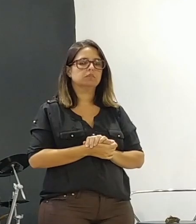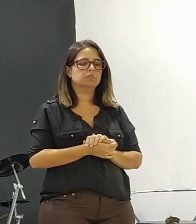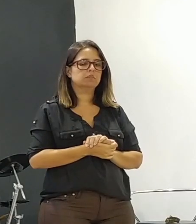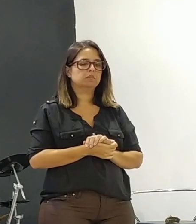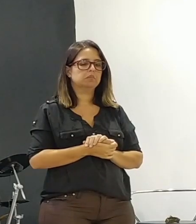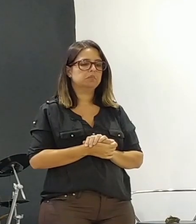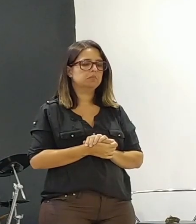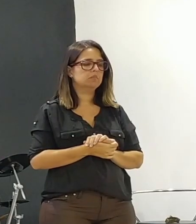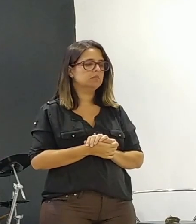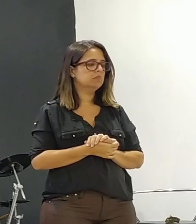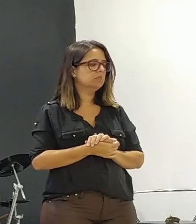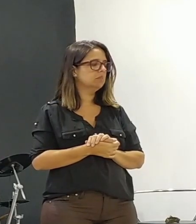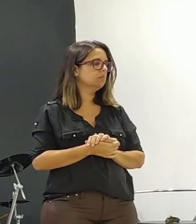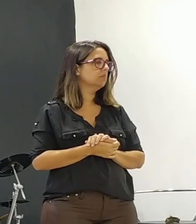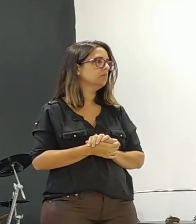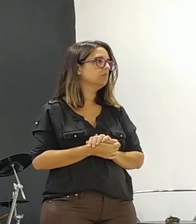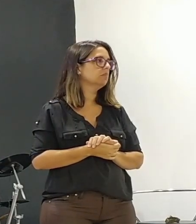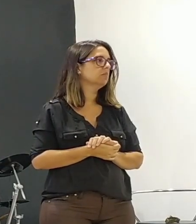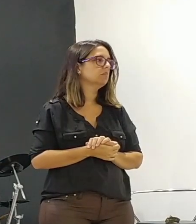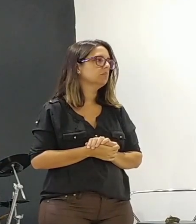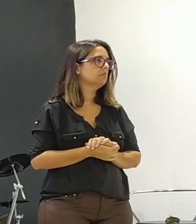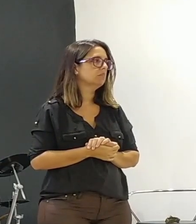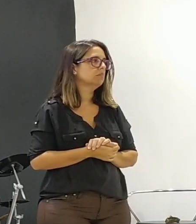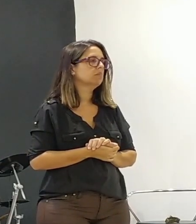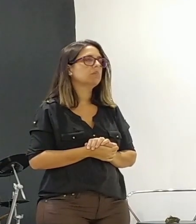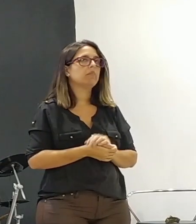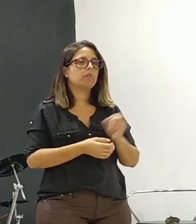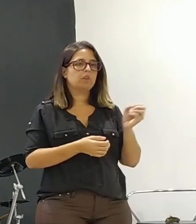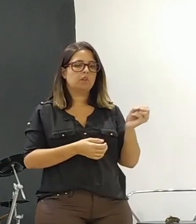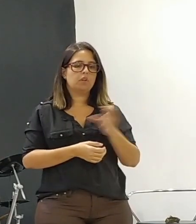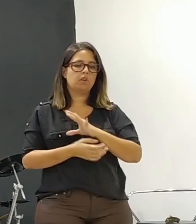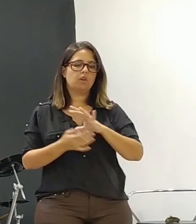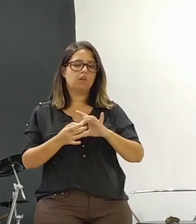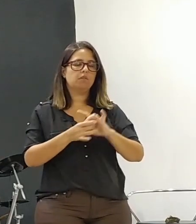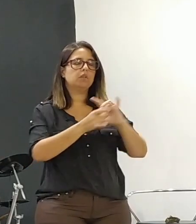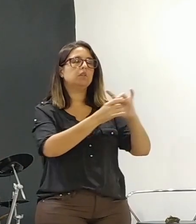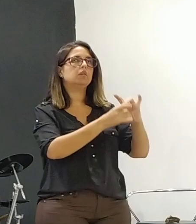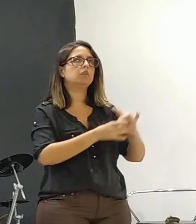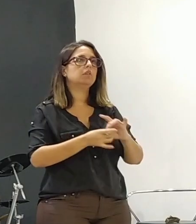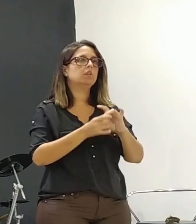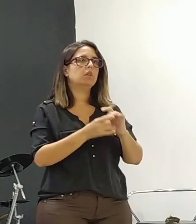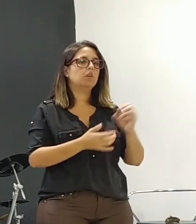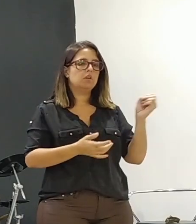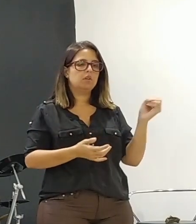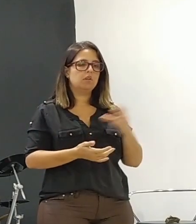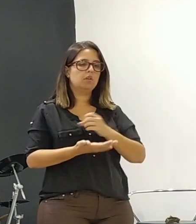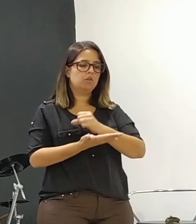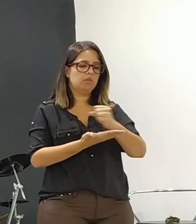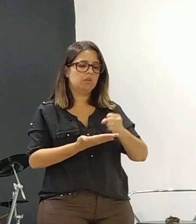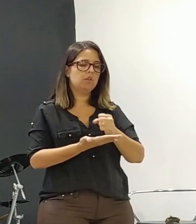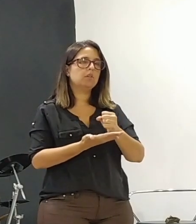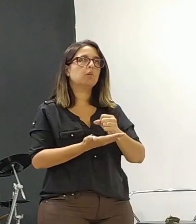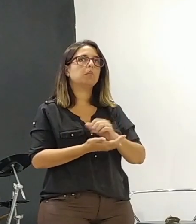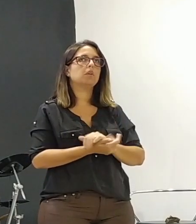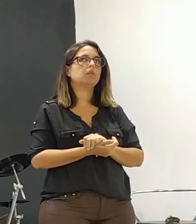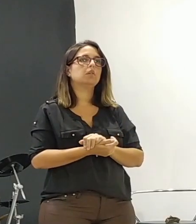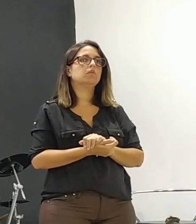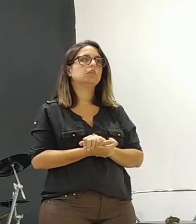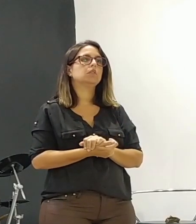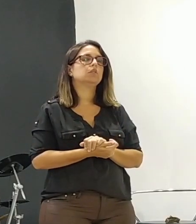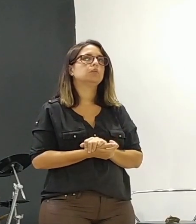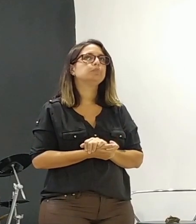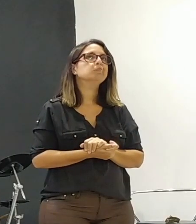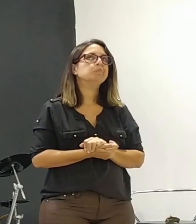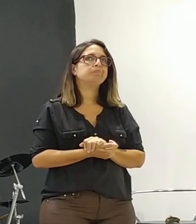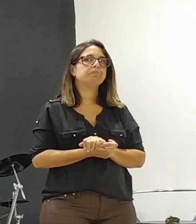eles fizessem parte dessa nova aliança, desse Novo Testamento que estava sendo estabelecido por